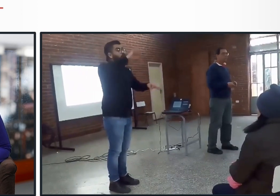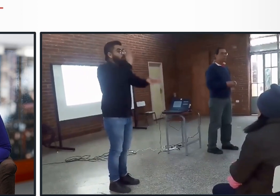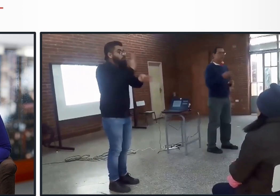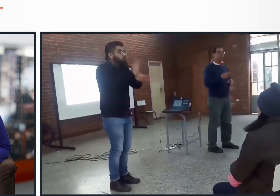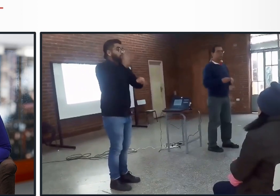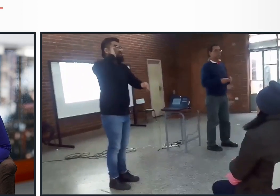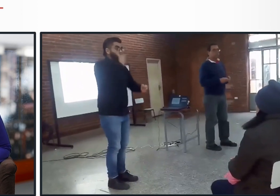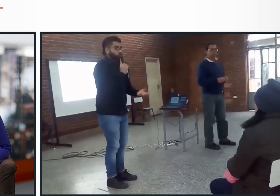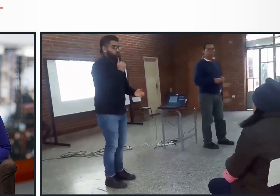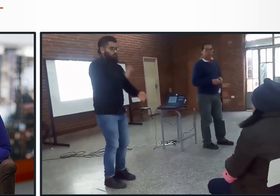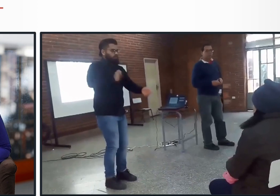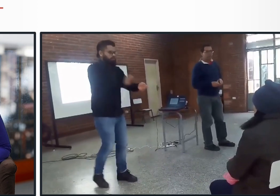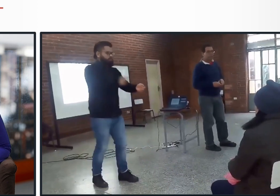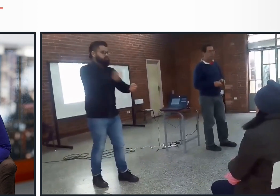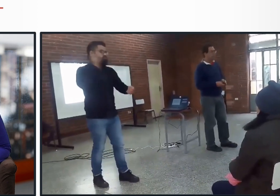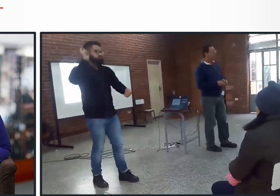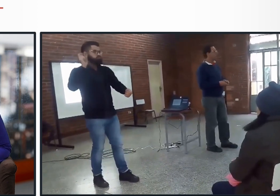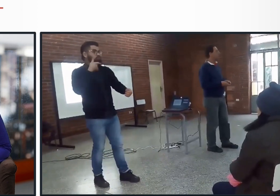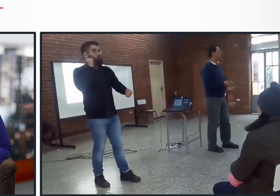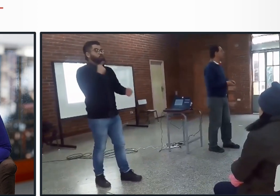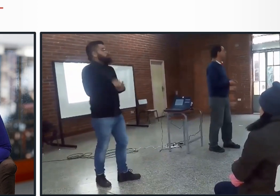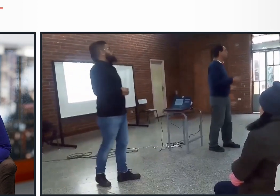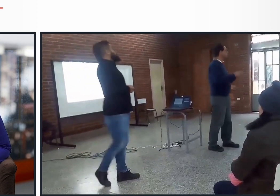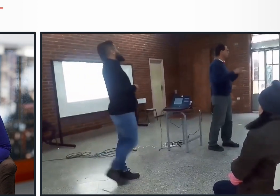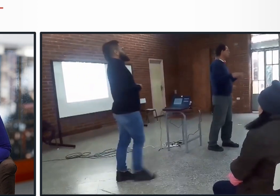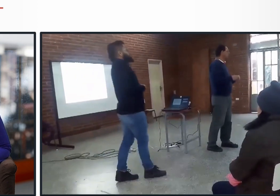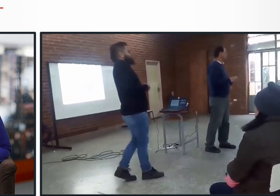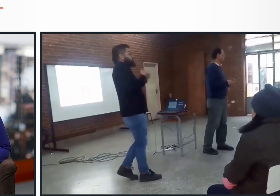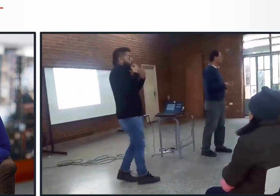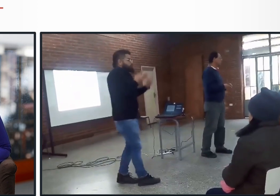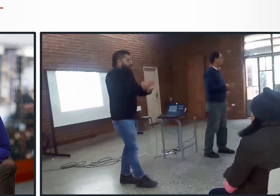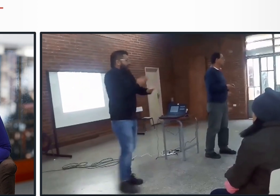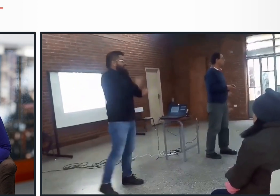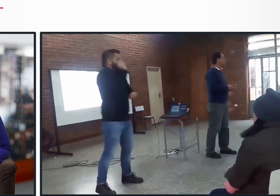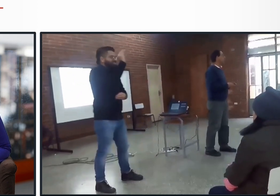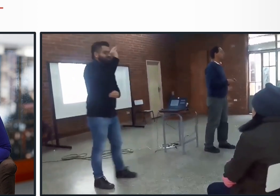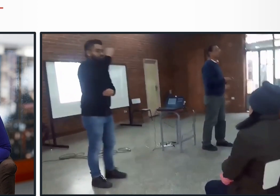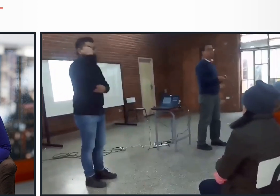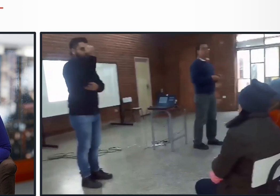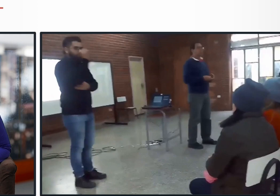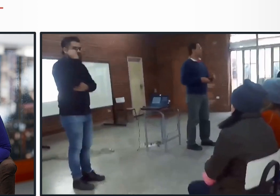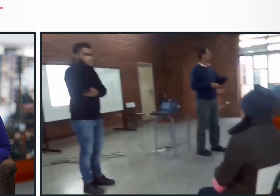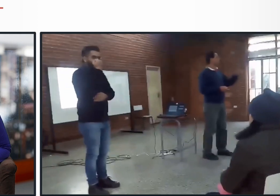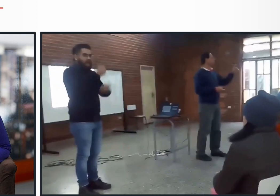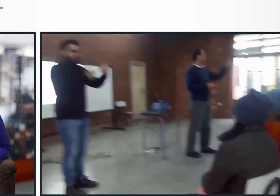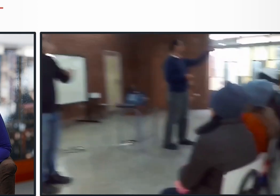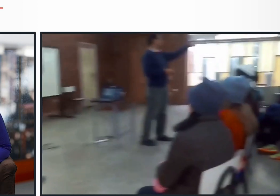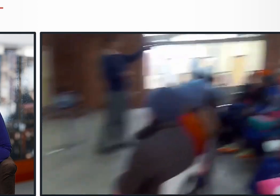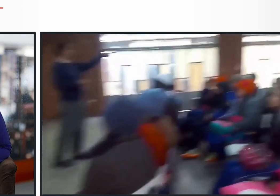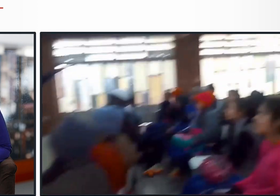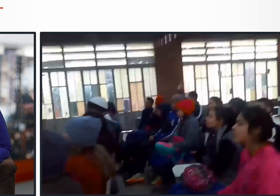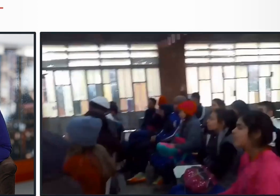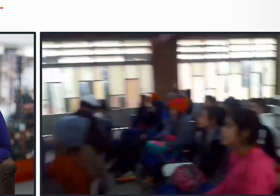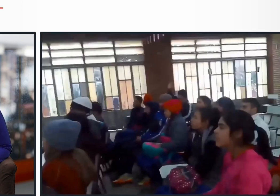profe que ya se jubiló, que también era es una persona con discapacidad auditiva. Ella me puso la